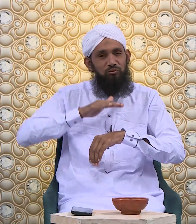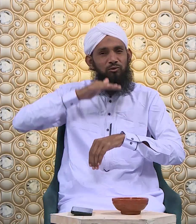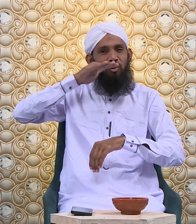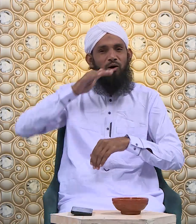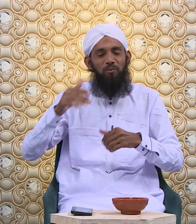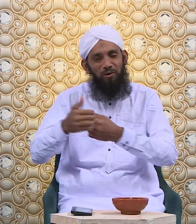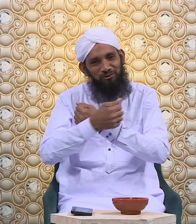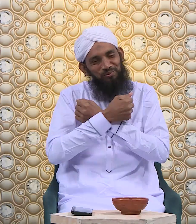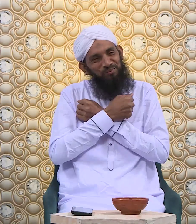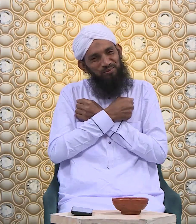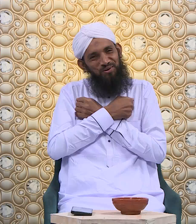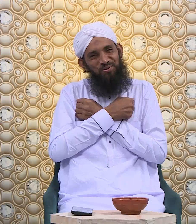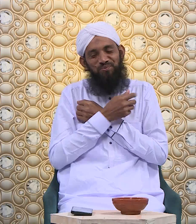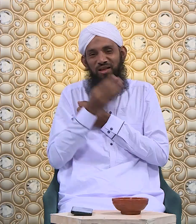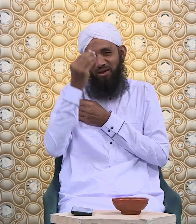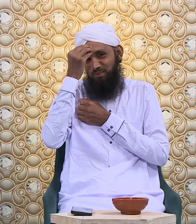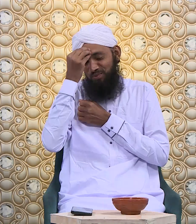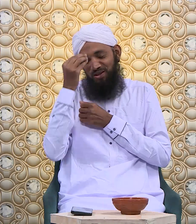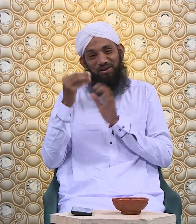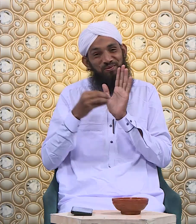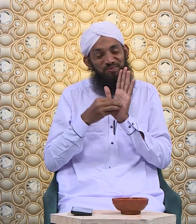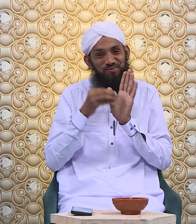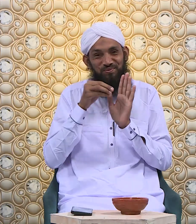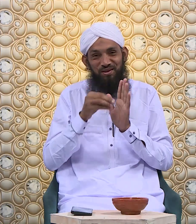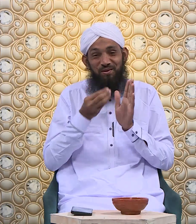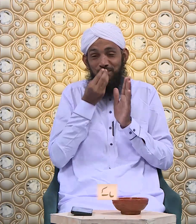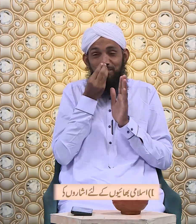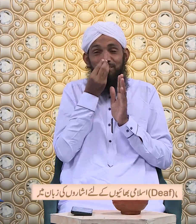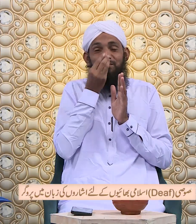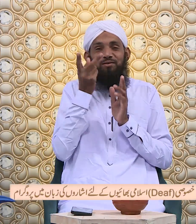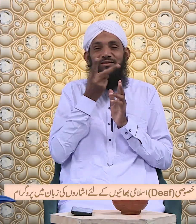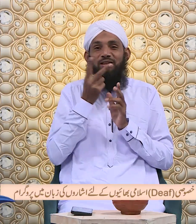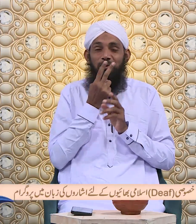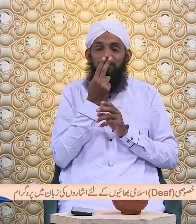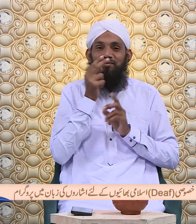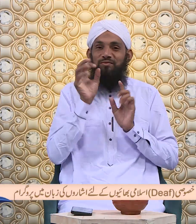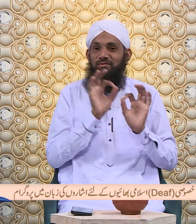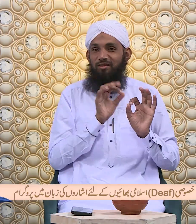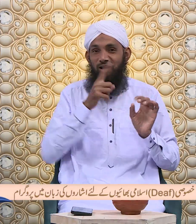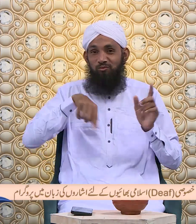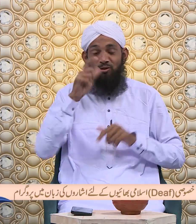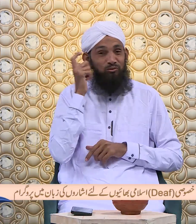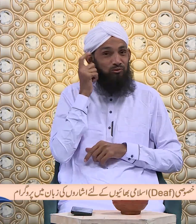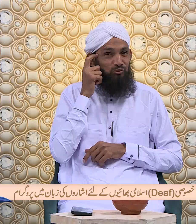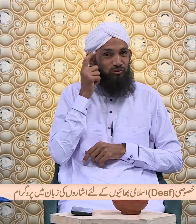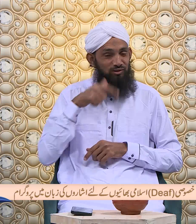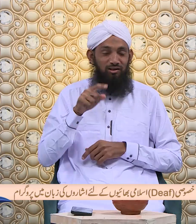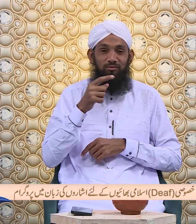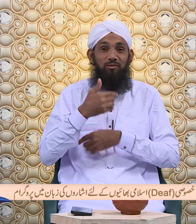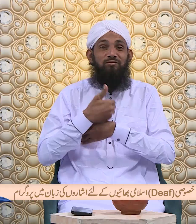تو کبھی انہیں سینے سے لگاتے پیشانی کو چومتے اور انہیں پھونوں کی طرح سنگا کرتے یاد رکھئے اس میں ہمارے لئے بھی